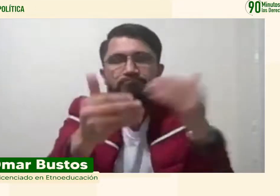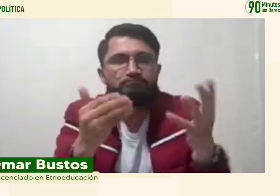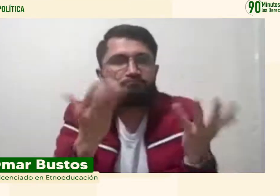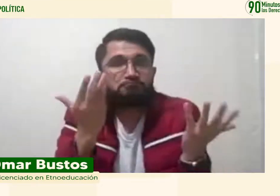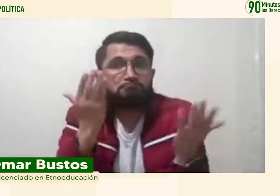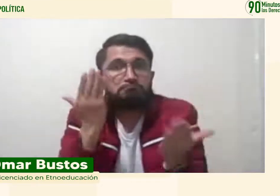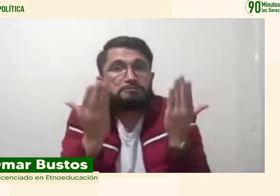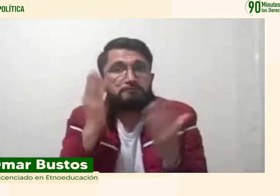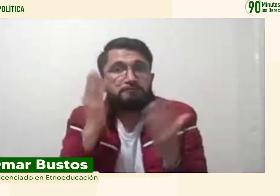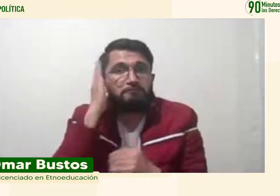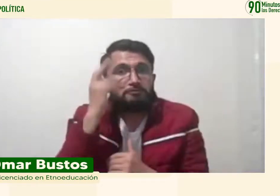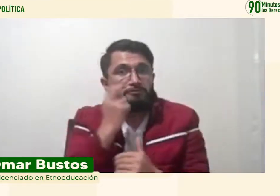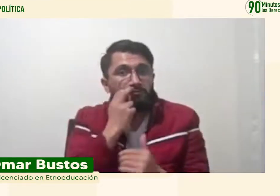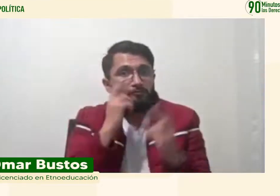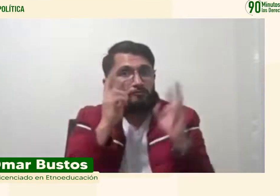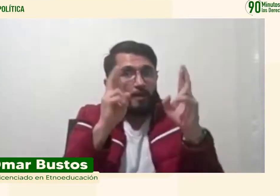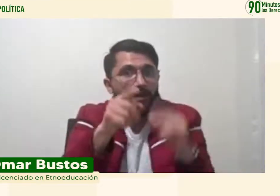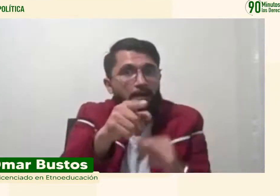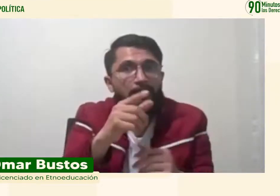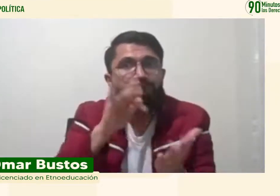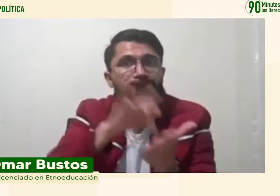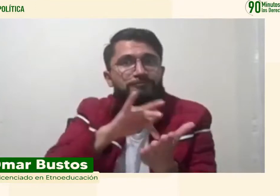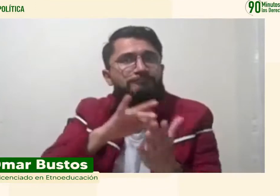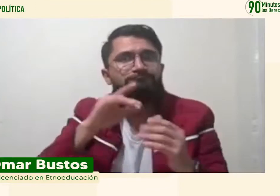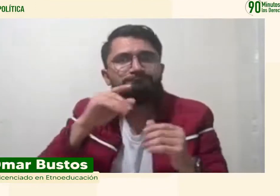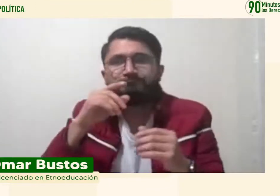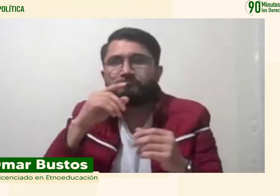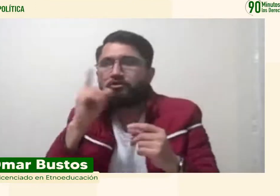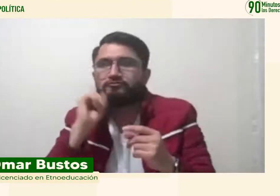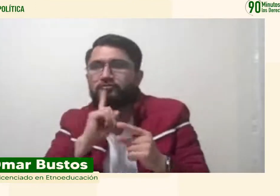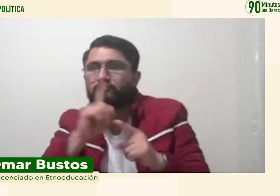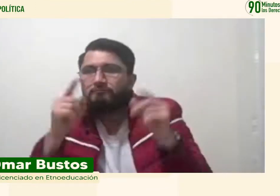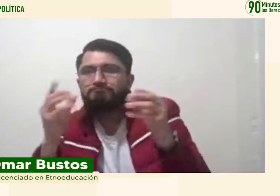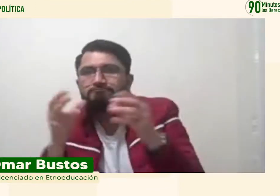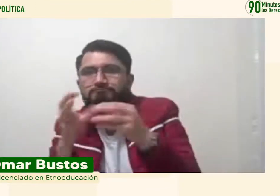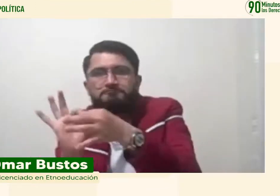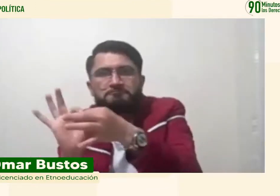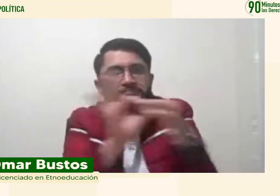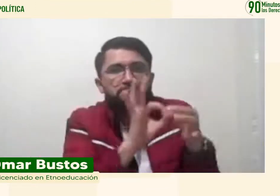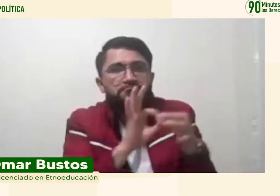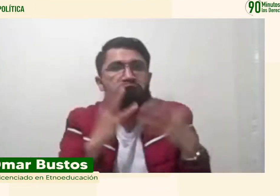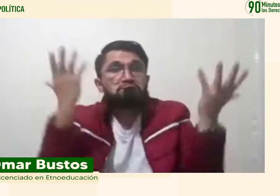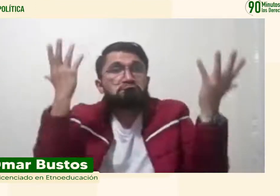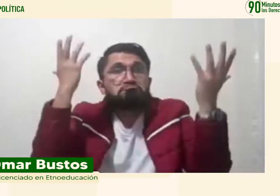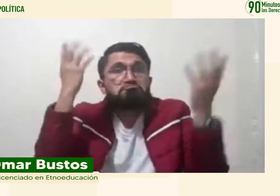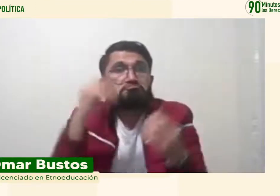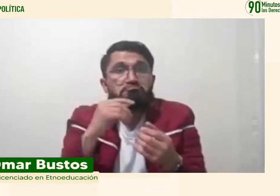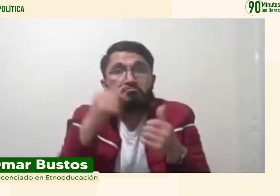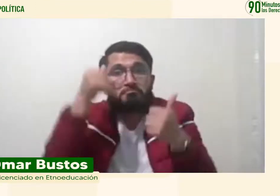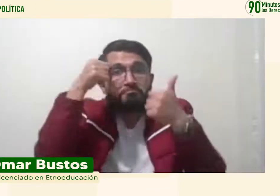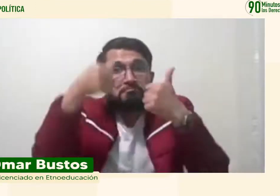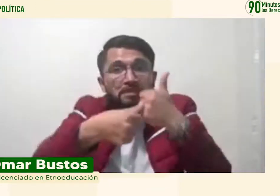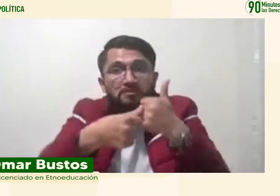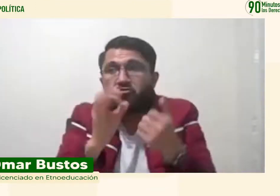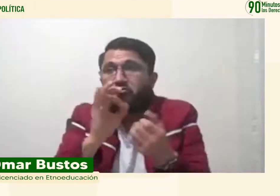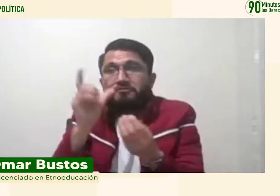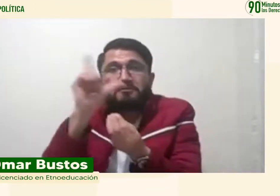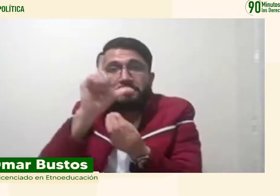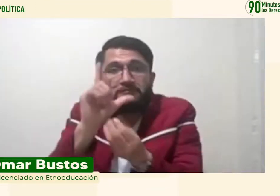como esta iniciativa vamos poco a poco es un proceso ojalá que se siga realizando que están ser atrás de esta unión